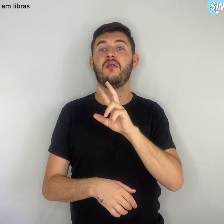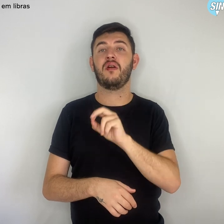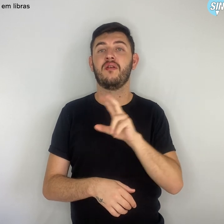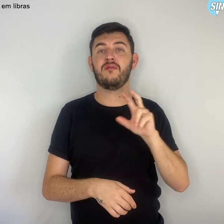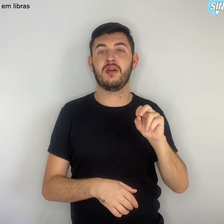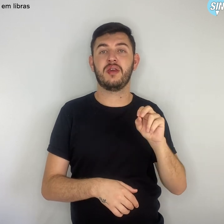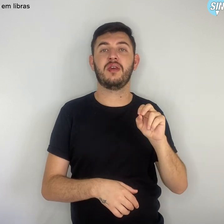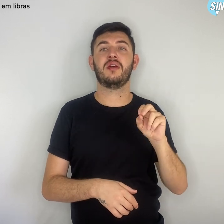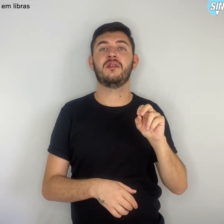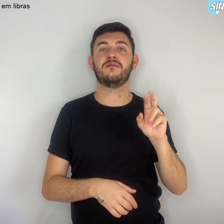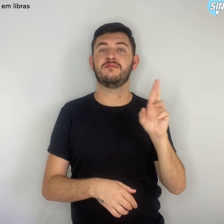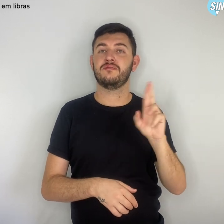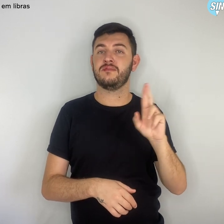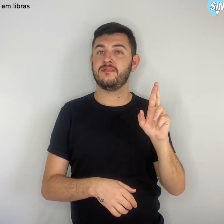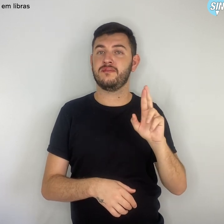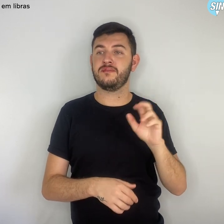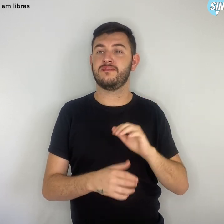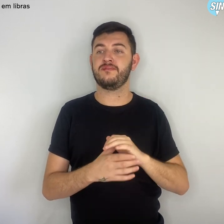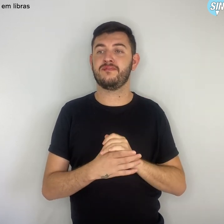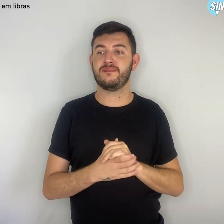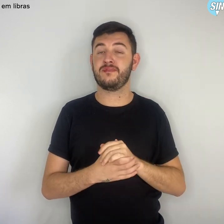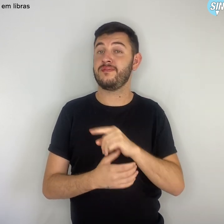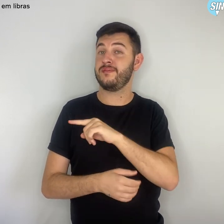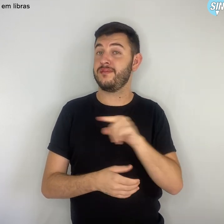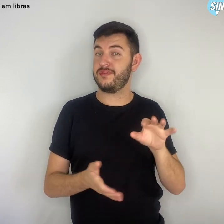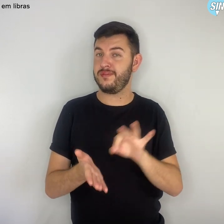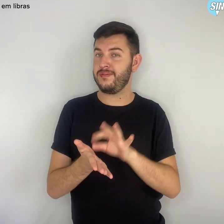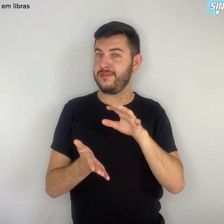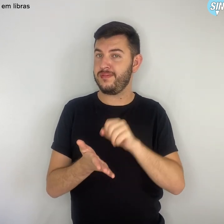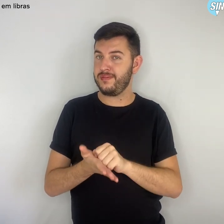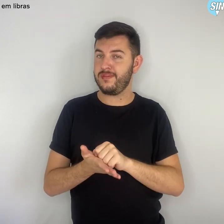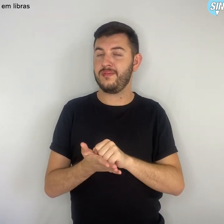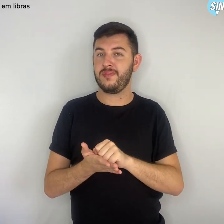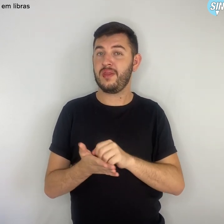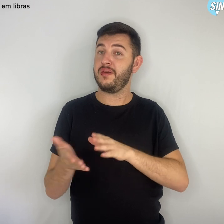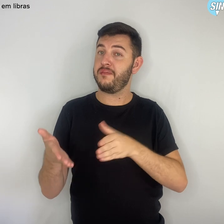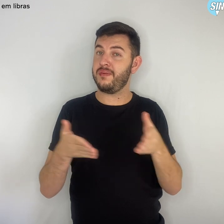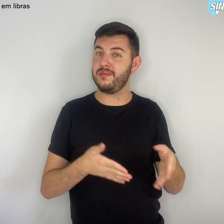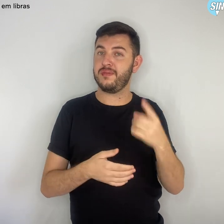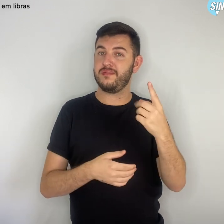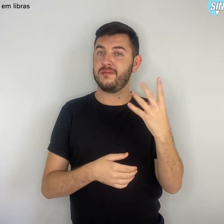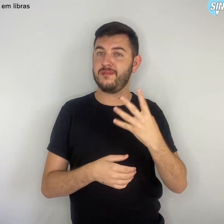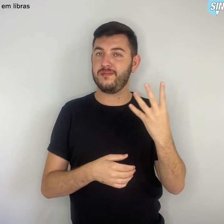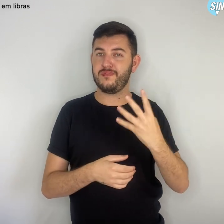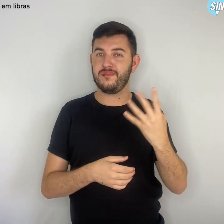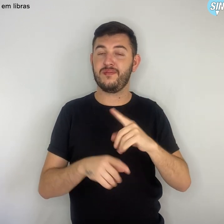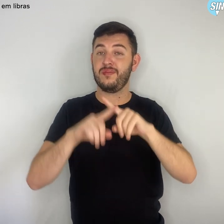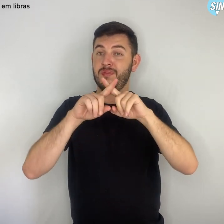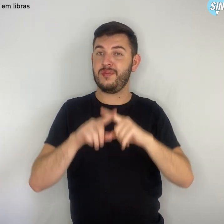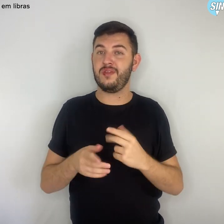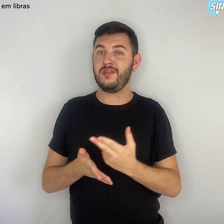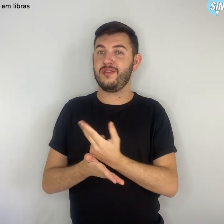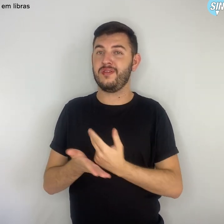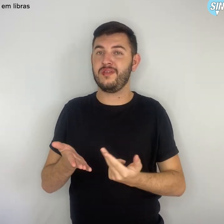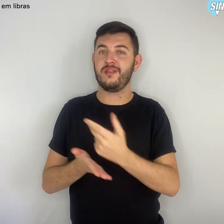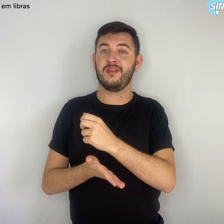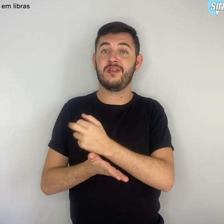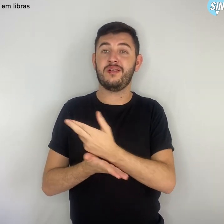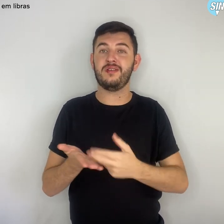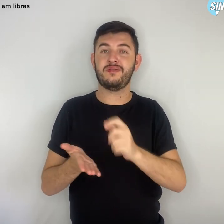terceiro lugar. Faça sua inscrição para o 14º concurso de desenho e redação do Simpro.